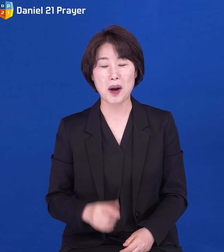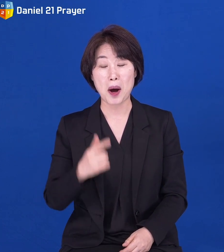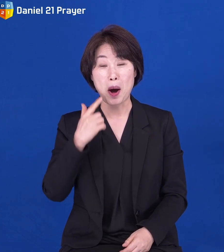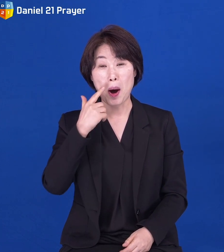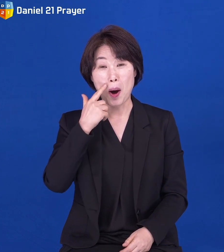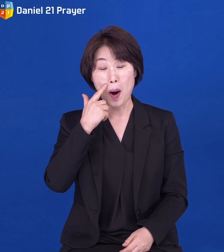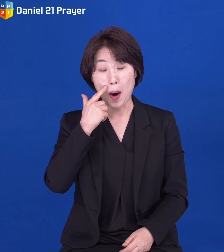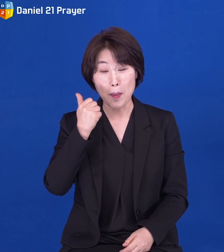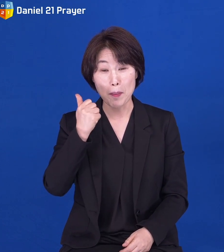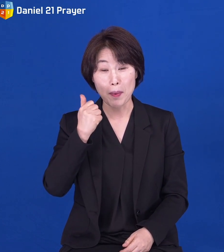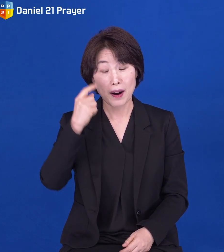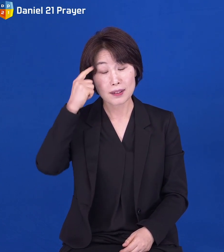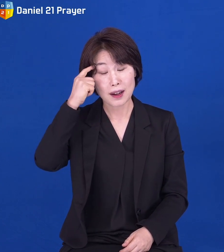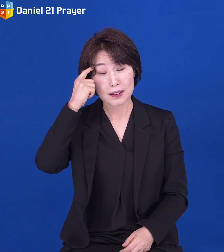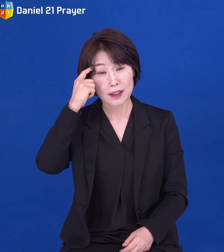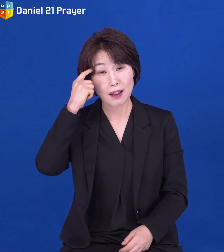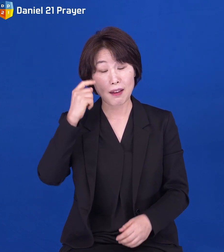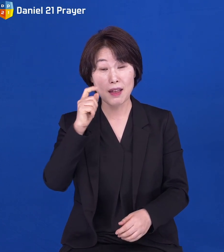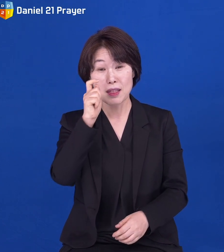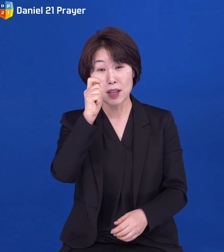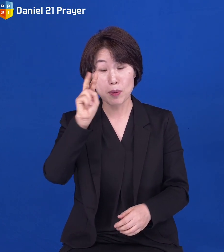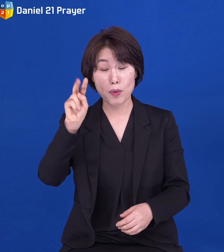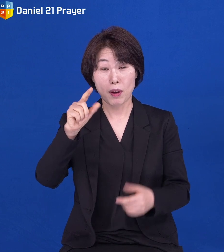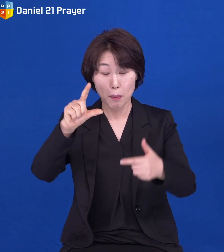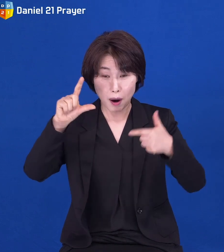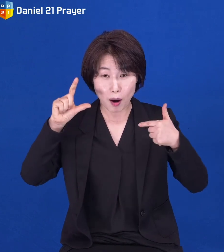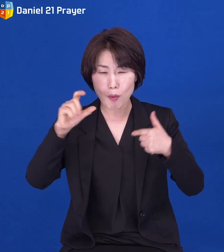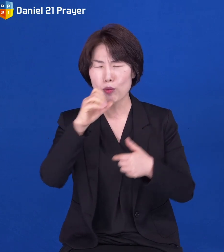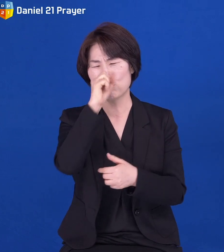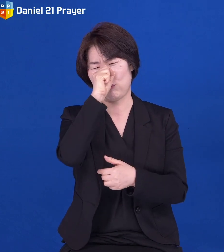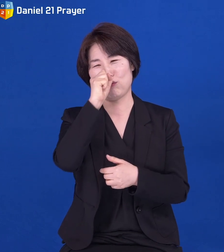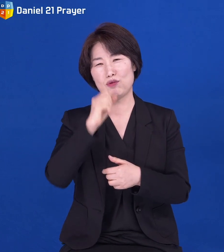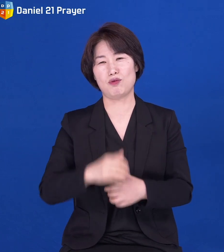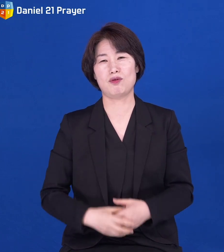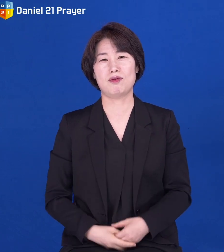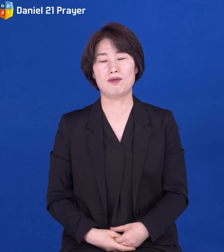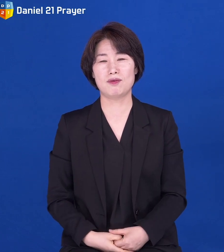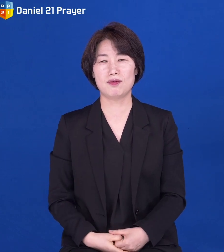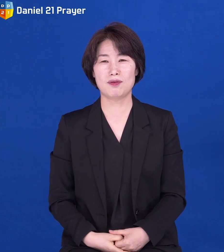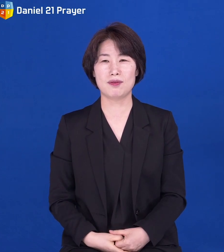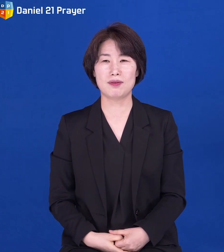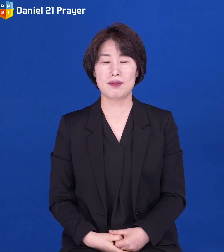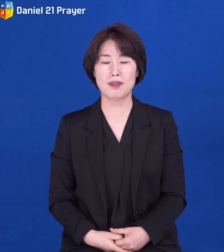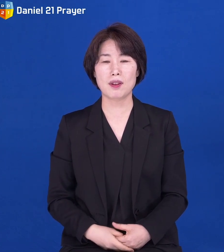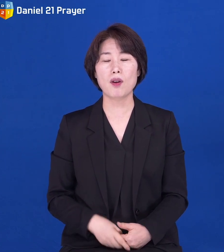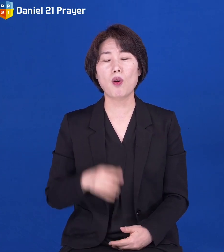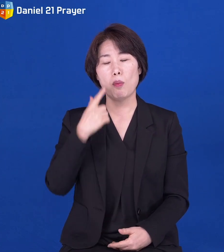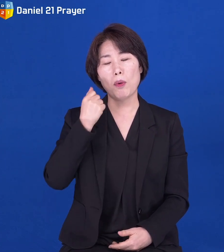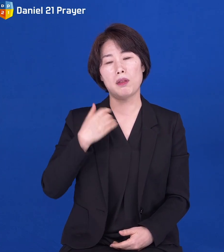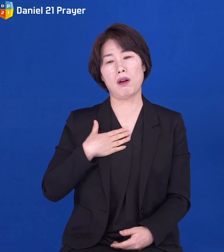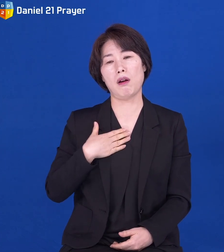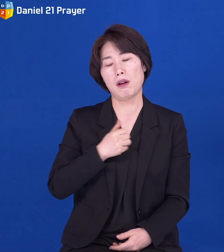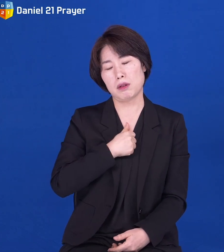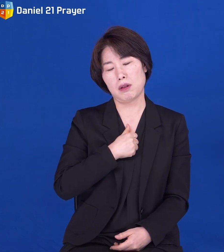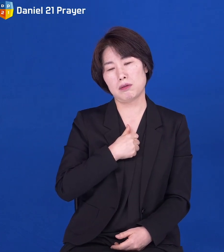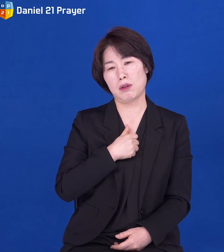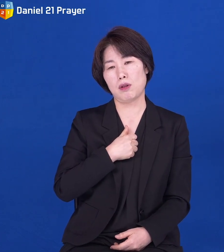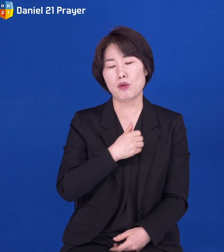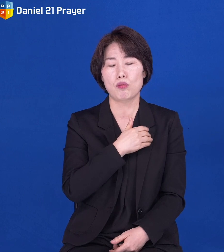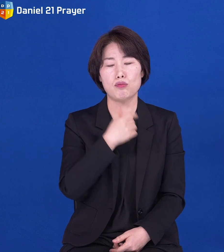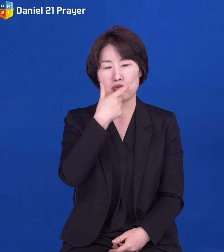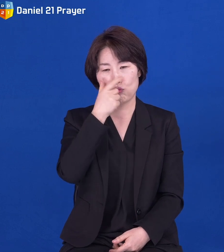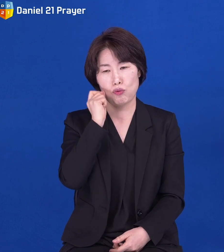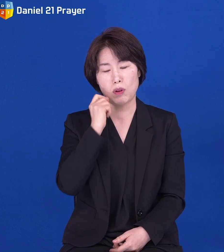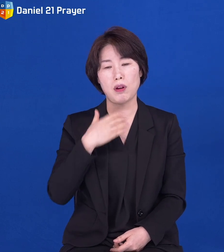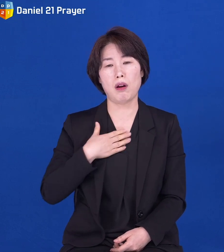엄마는. 그러니까 엄마는 무조건 해봐. 엄마 나 너무 자신 없는데 그래도 해볼까? 내가 뭐